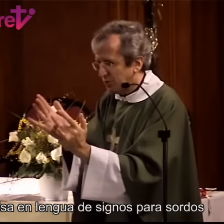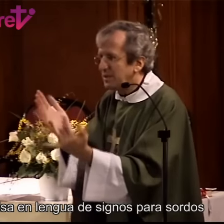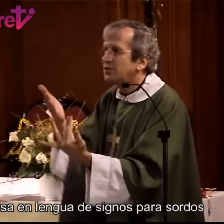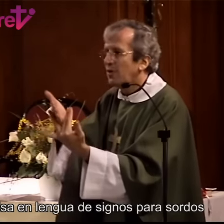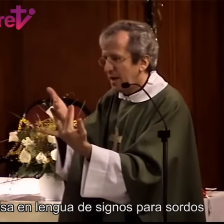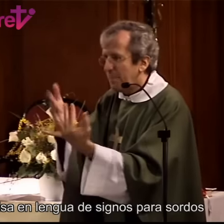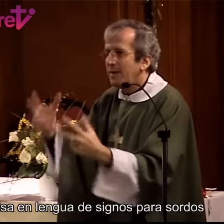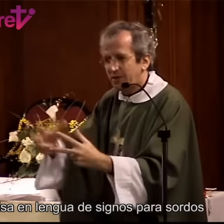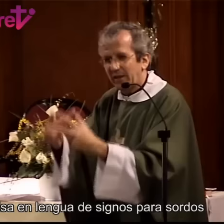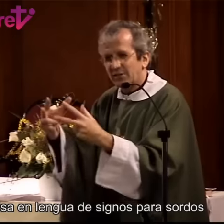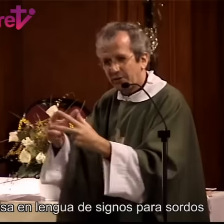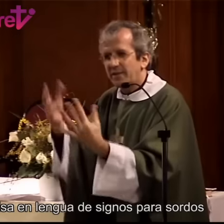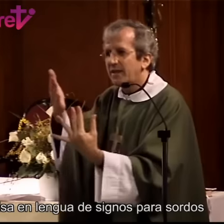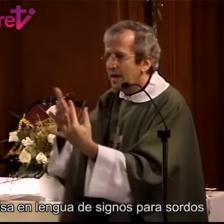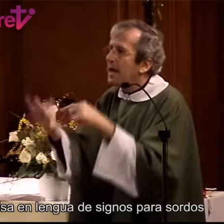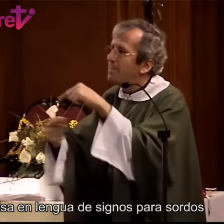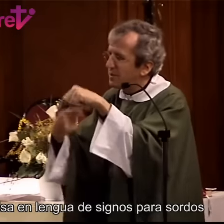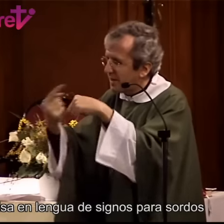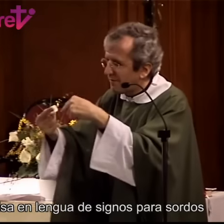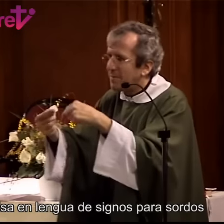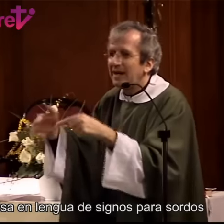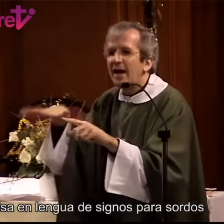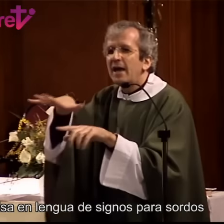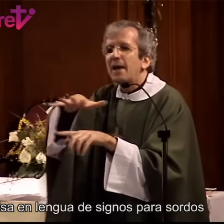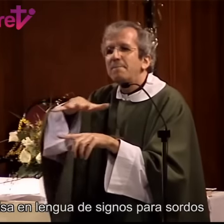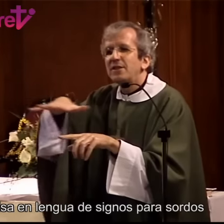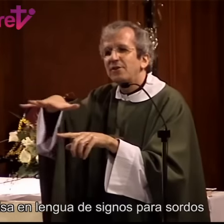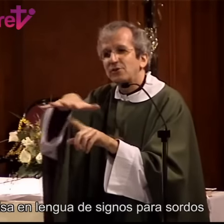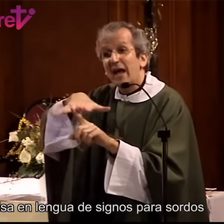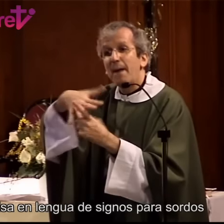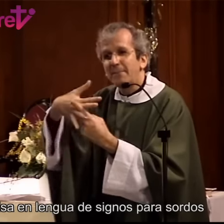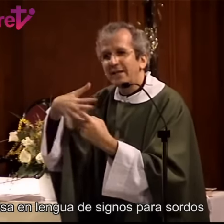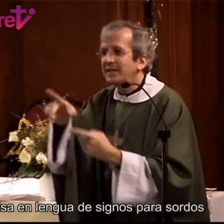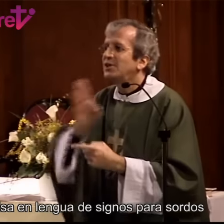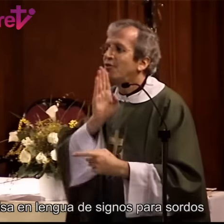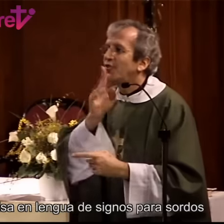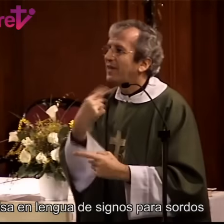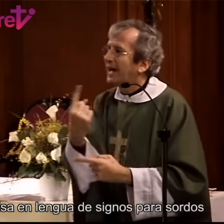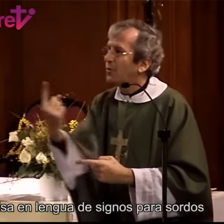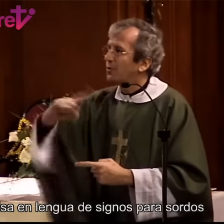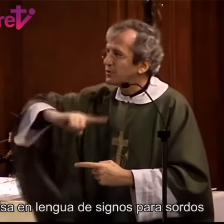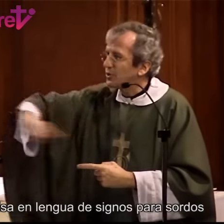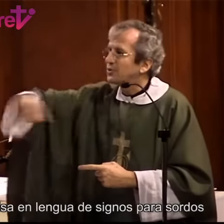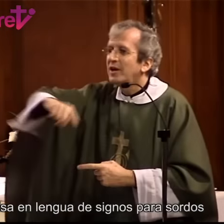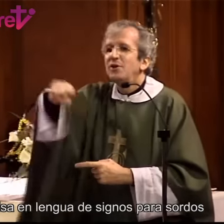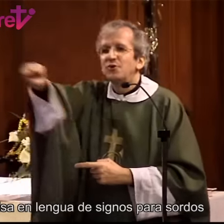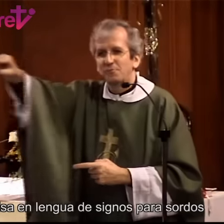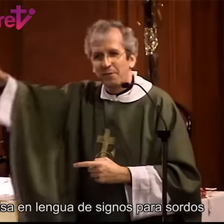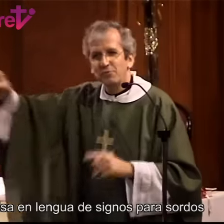Jesucristo en medio de la sociedad, en medio de la familia, en medio de los ambientes donde cada uno de nosotros nos movemos y